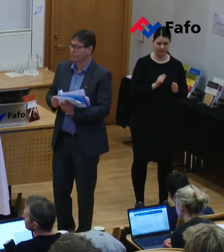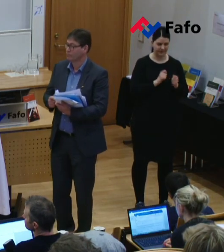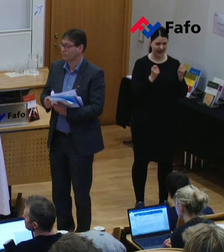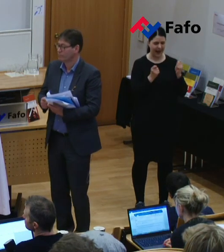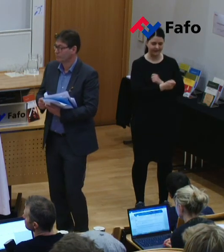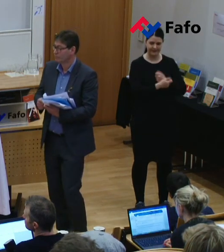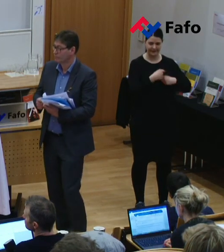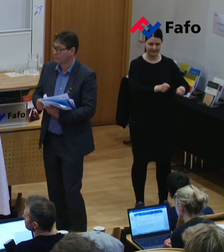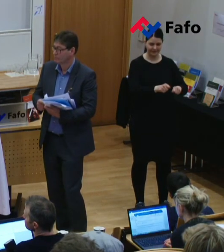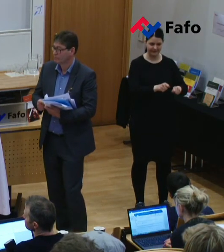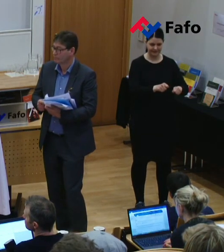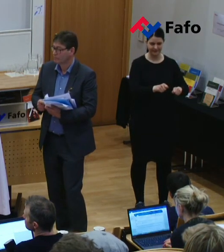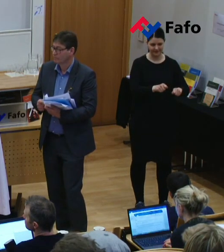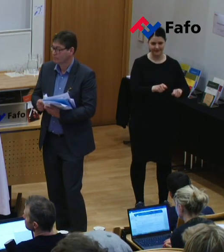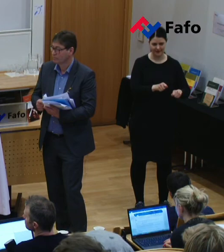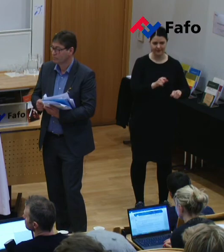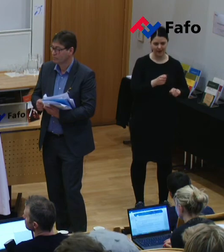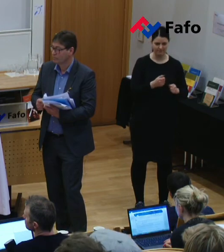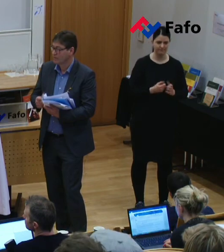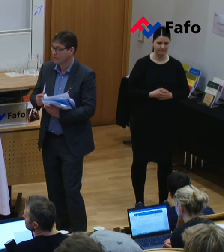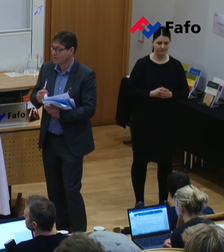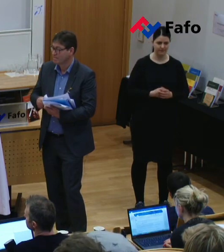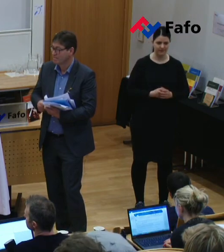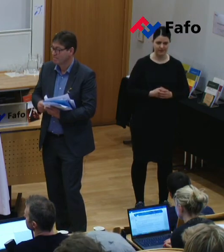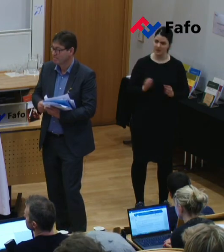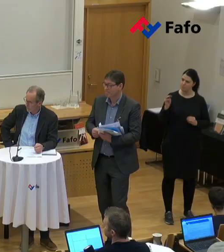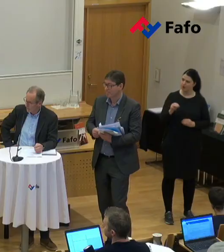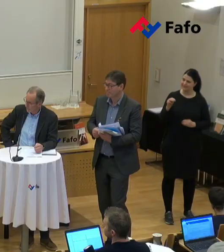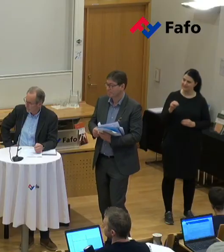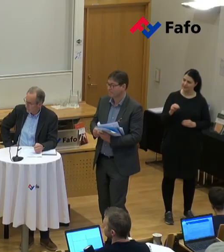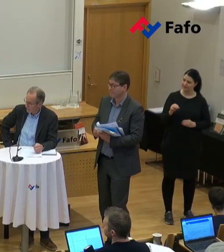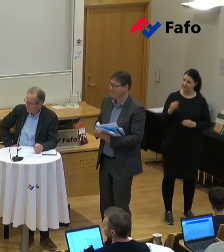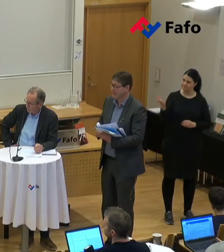driften over til det. Martinsen.